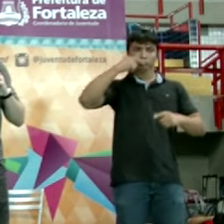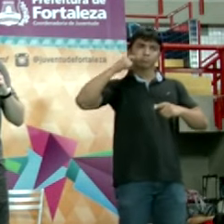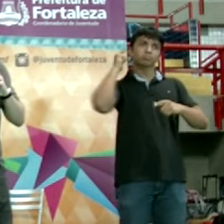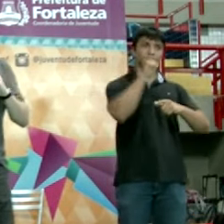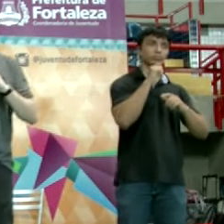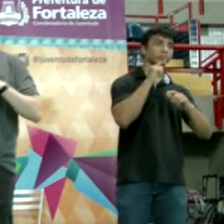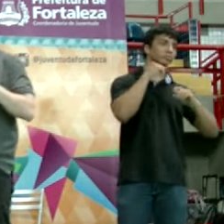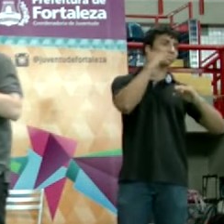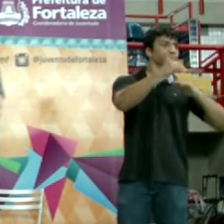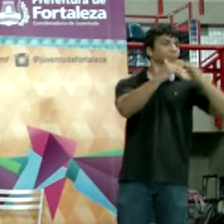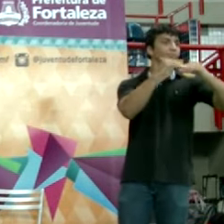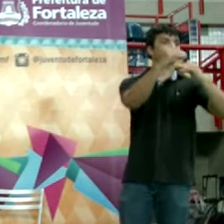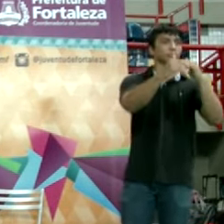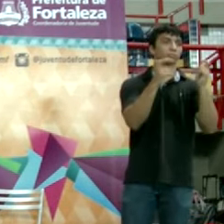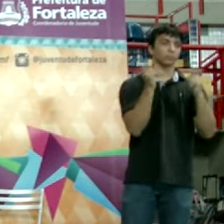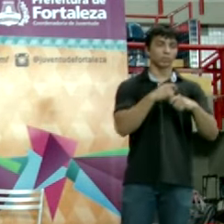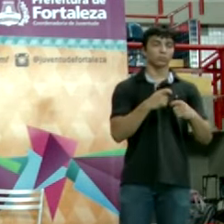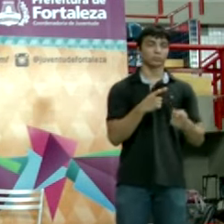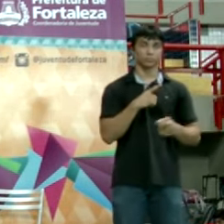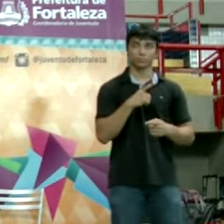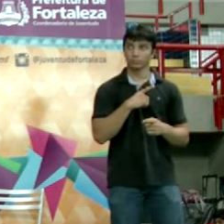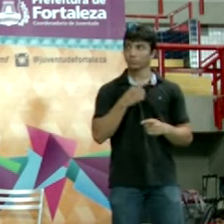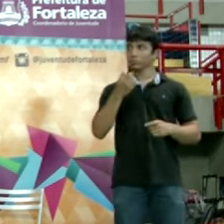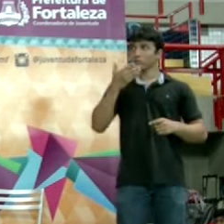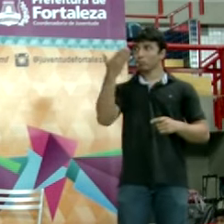mais. Foi comprovado